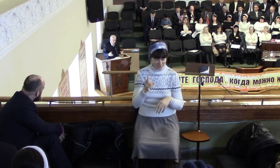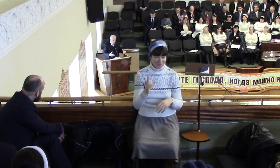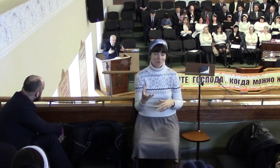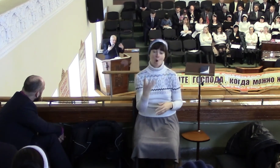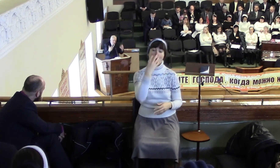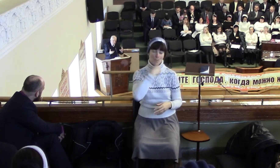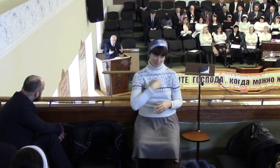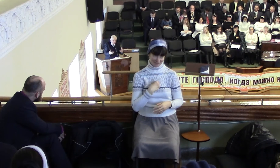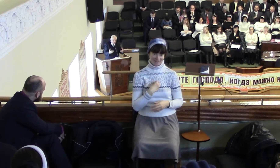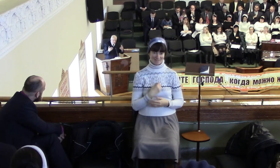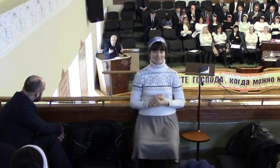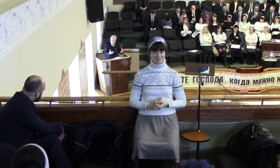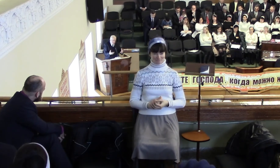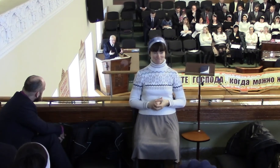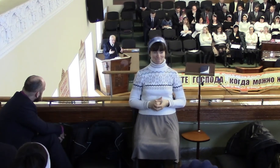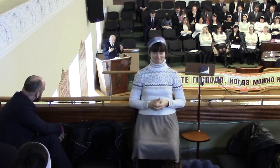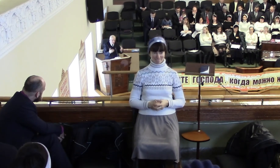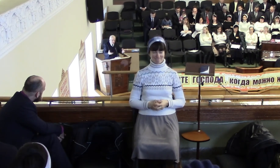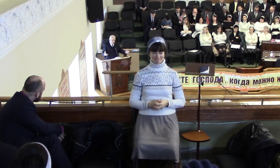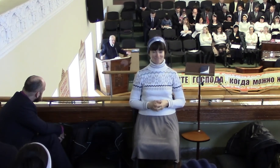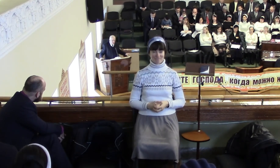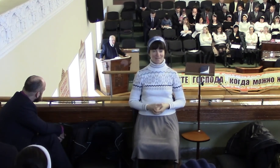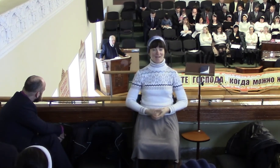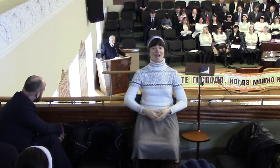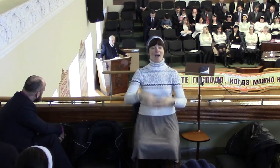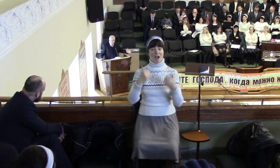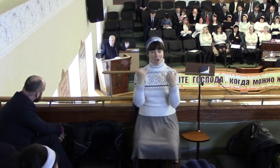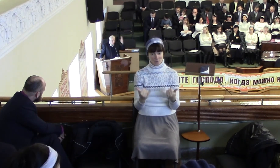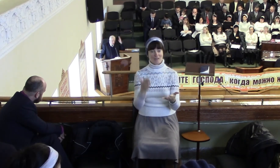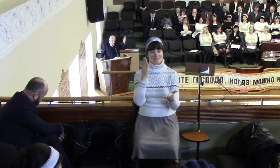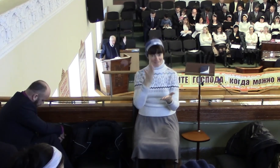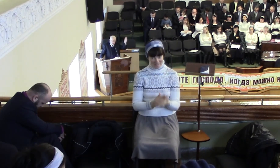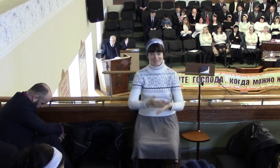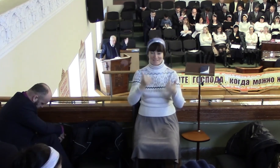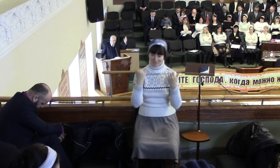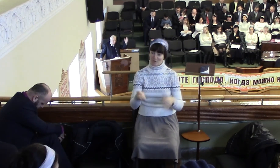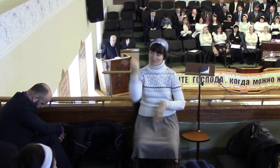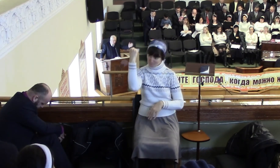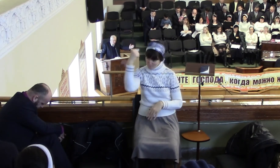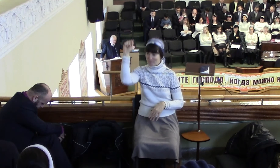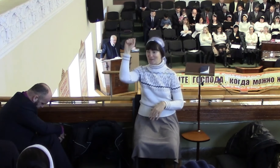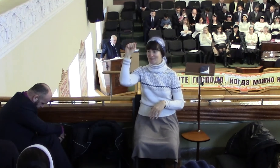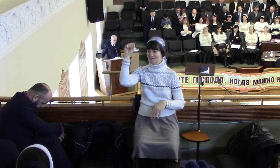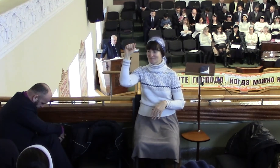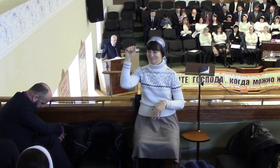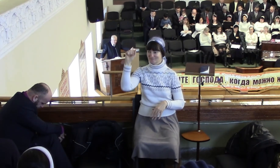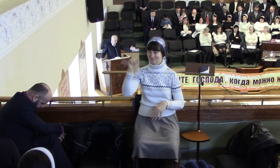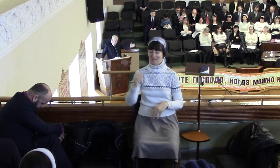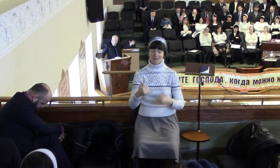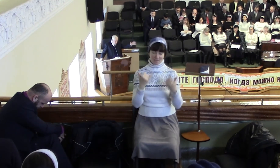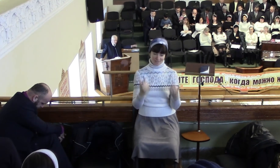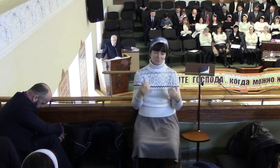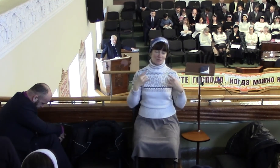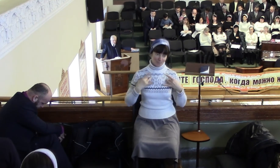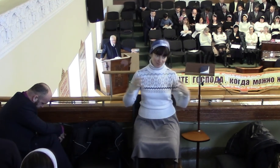дьявола. У нас есть сегодня победа над грехом – это крест. И мы сегодня празднуем День Победы.